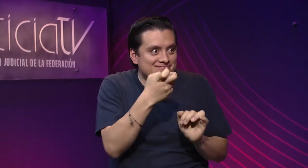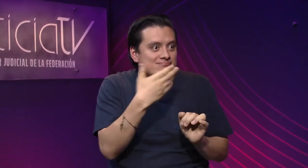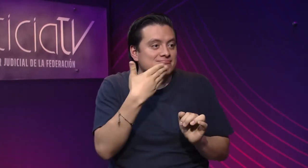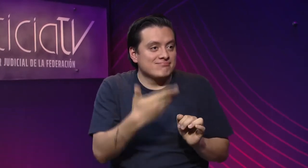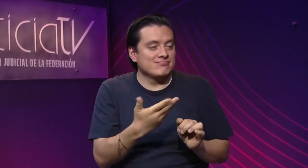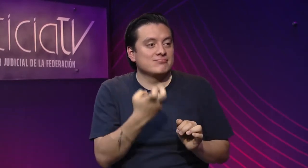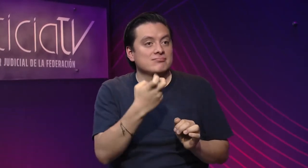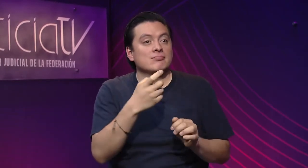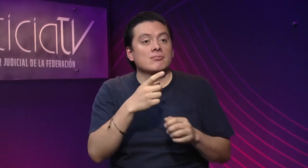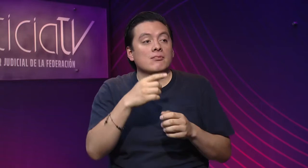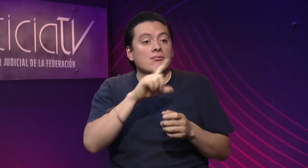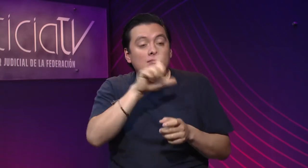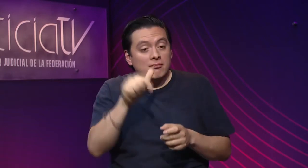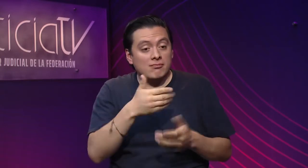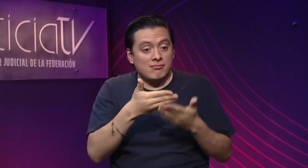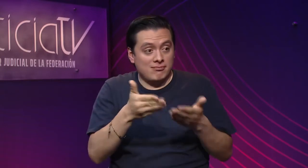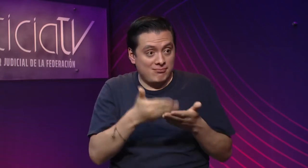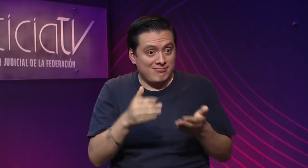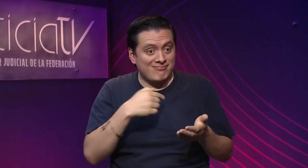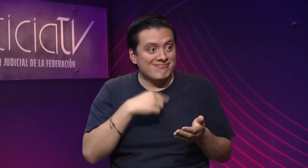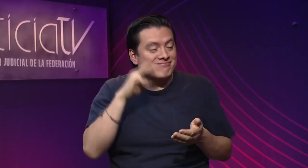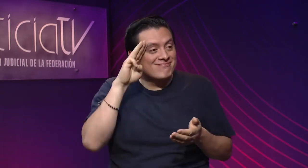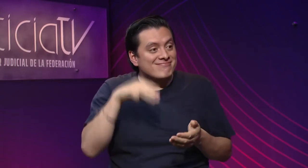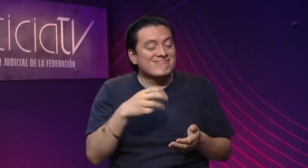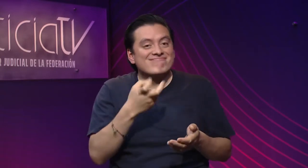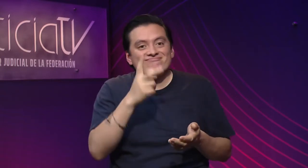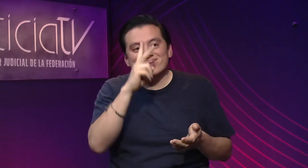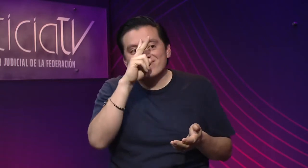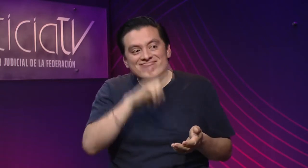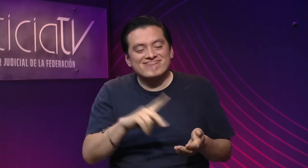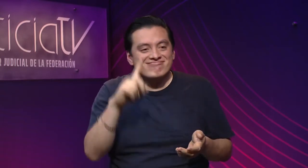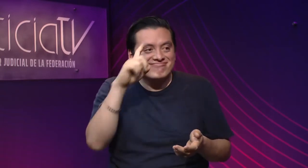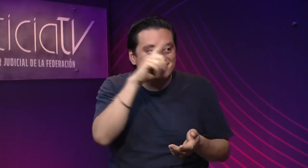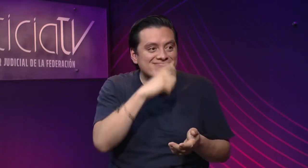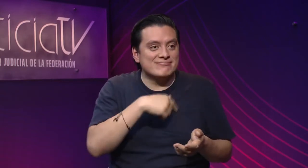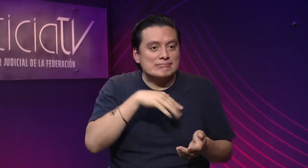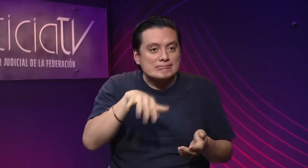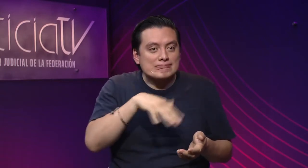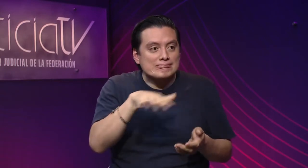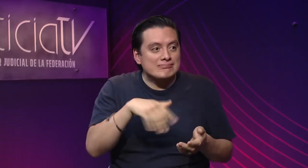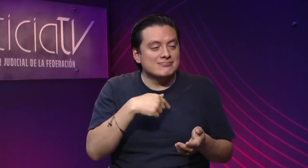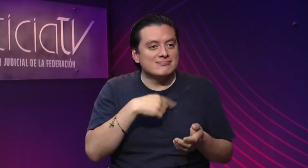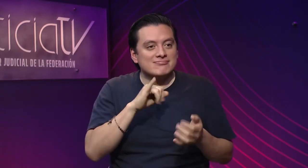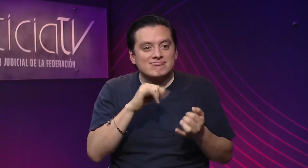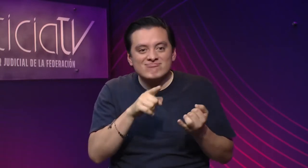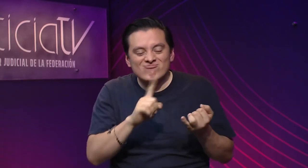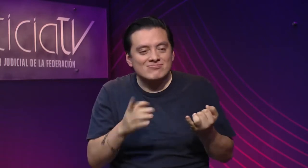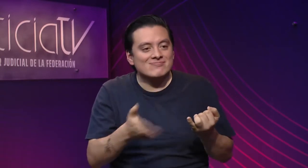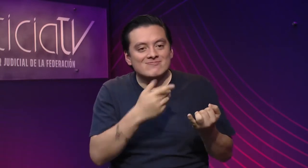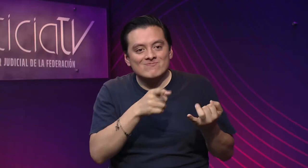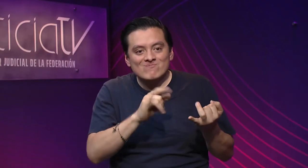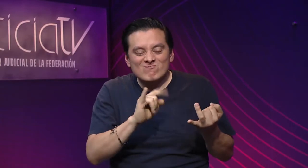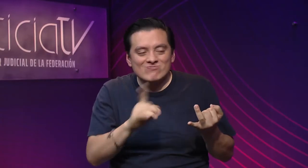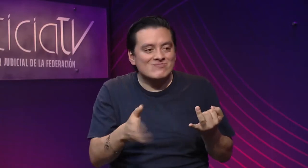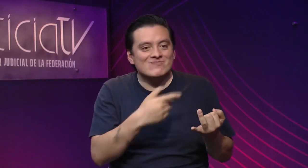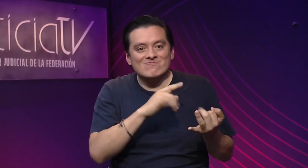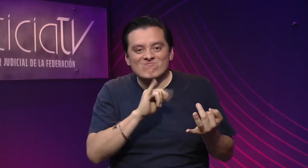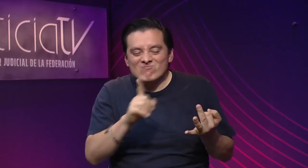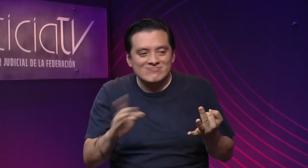suficientemente vasta y ese es el tipo de intérpretes que se necesitaba en ese momento. Cuando yo me incorporé a la maestría, tuve esta